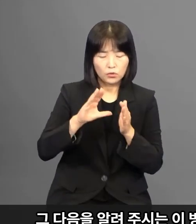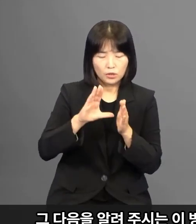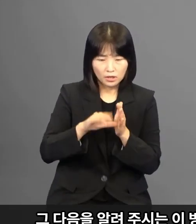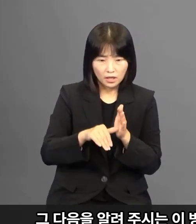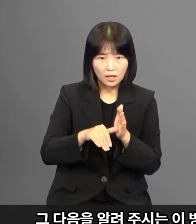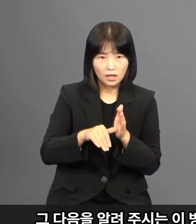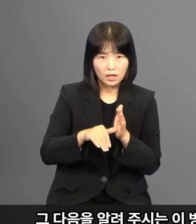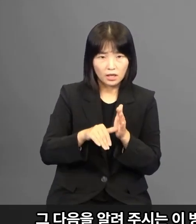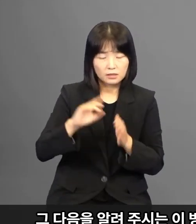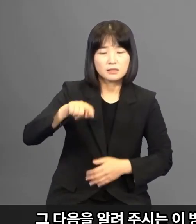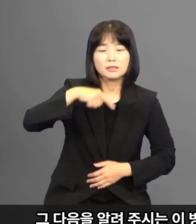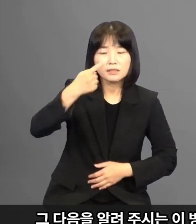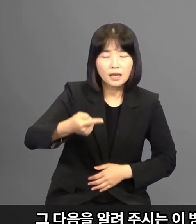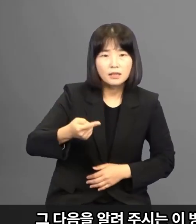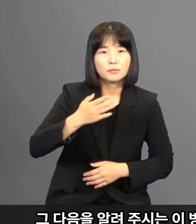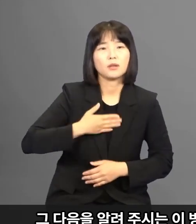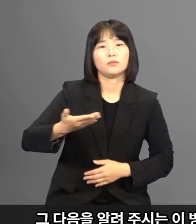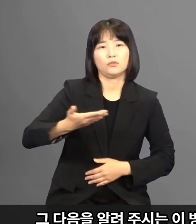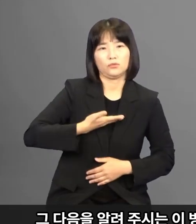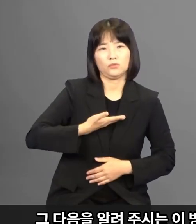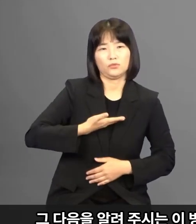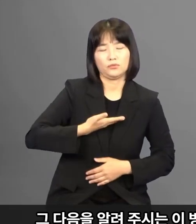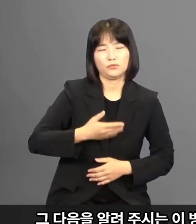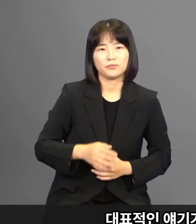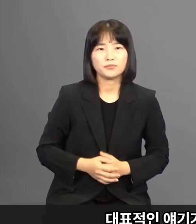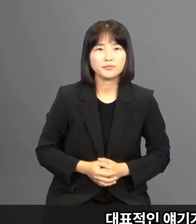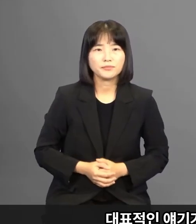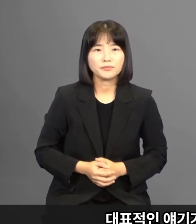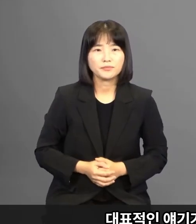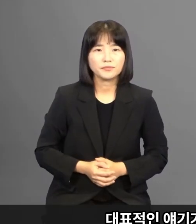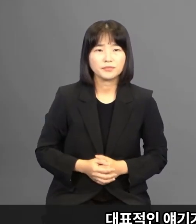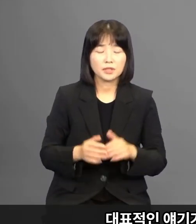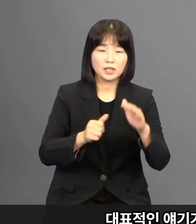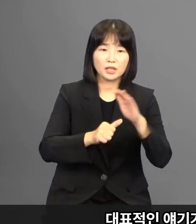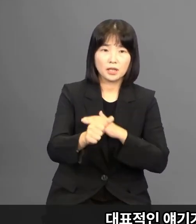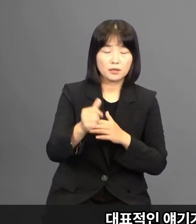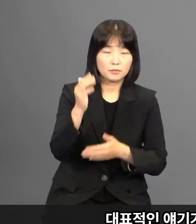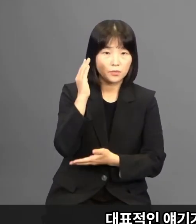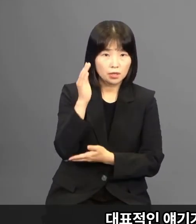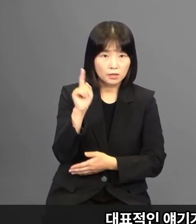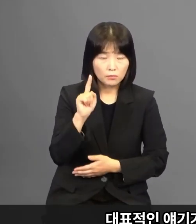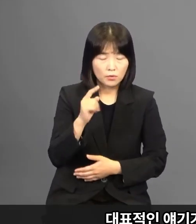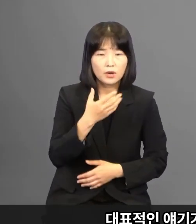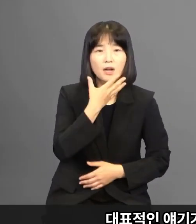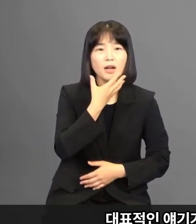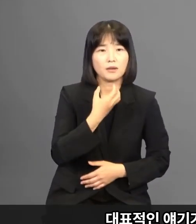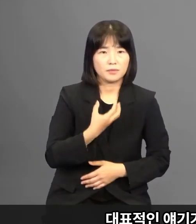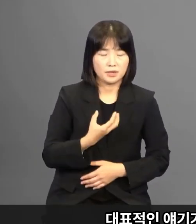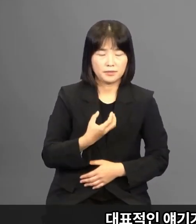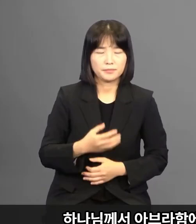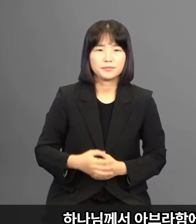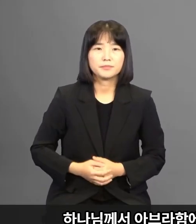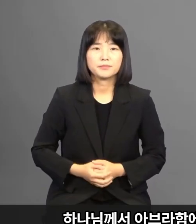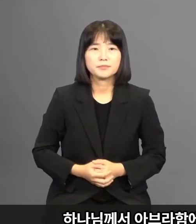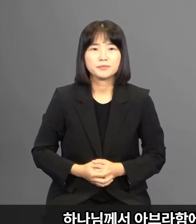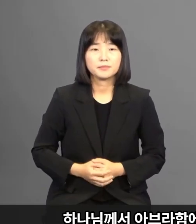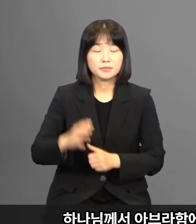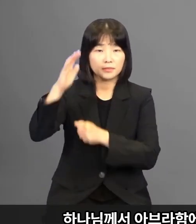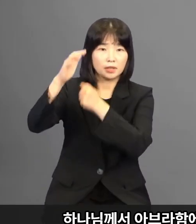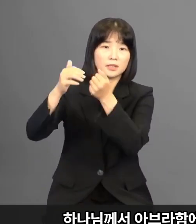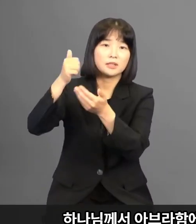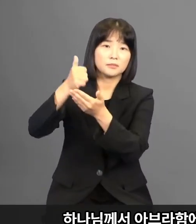알려주시는 이 방법으로 우리를 인도해 주신다는 거예요. 대표적인 얘기가 바로 아브라함의 이야기죠.